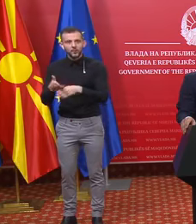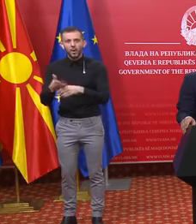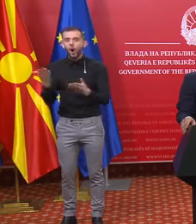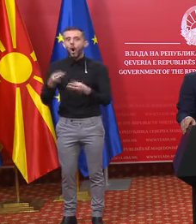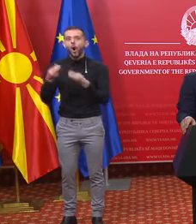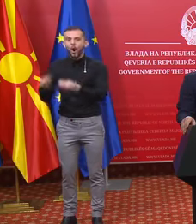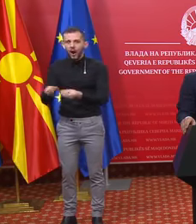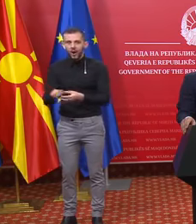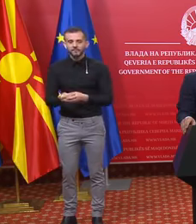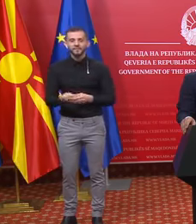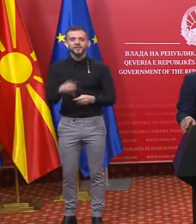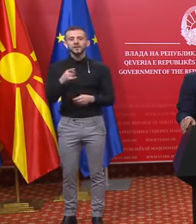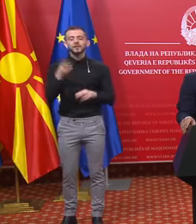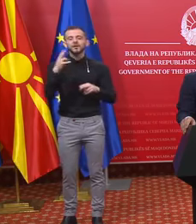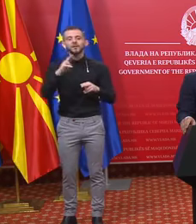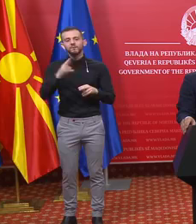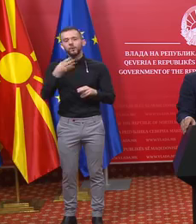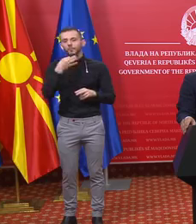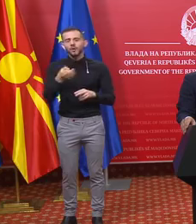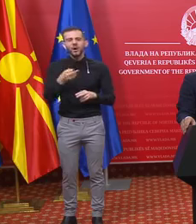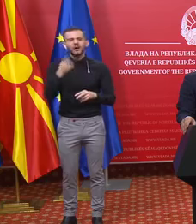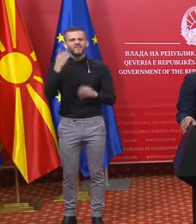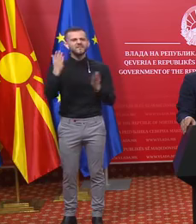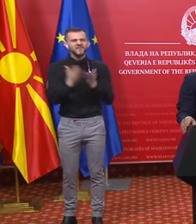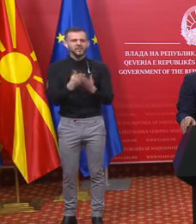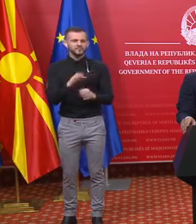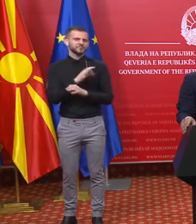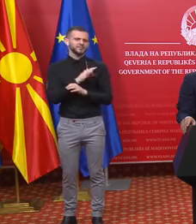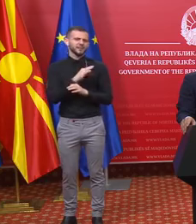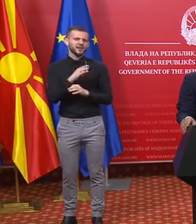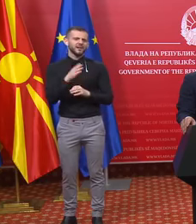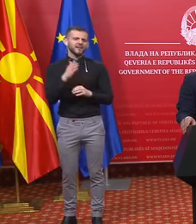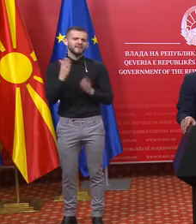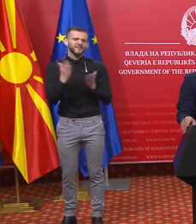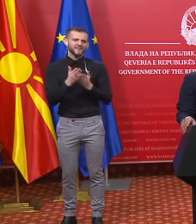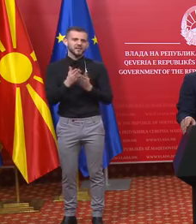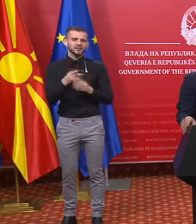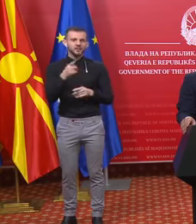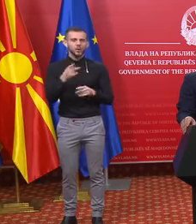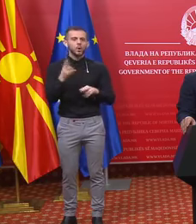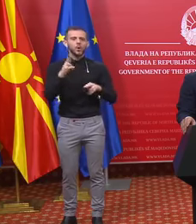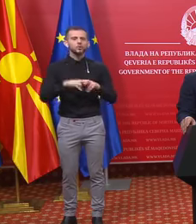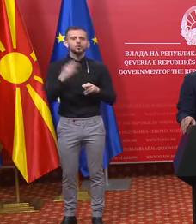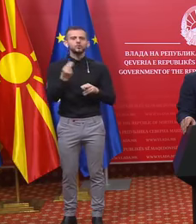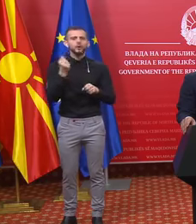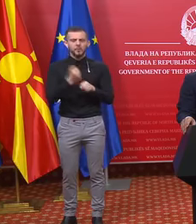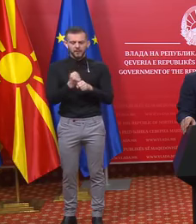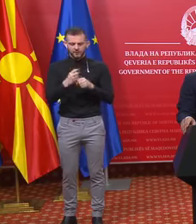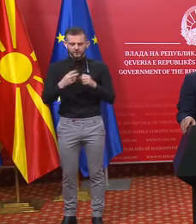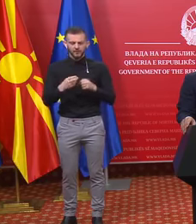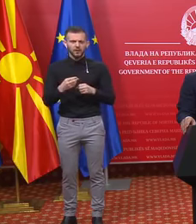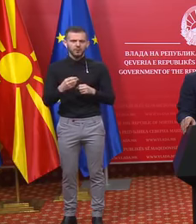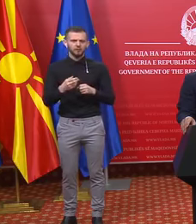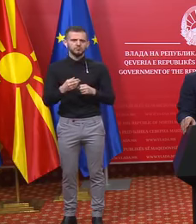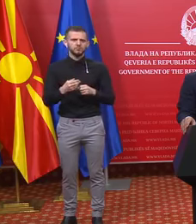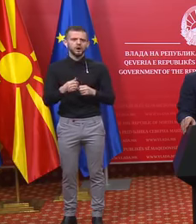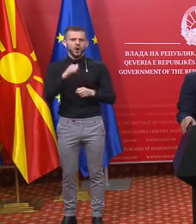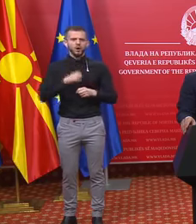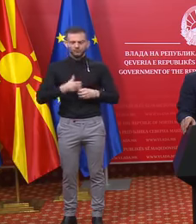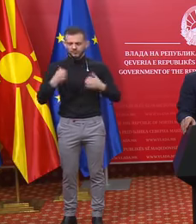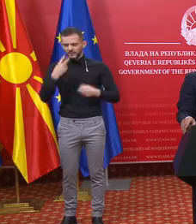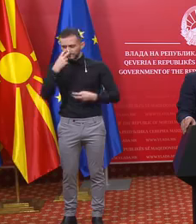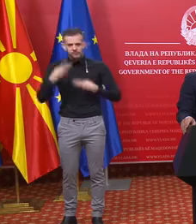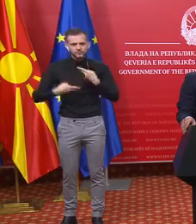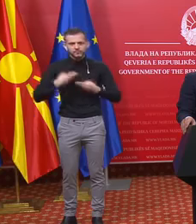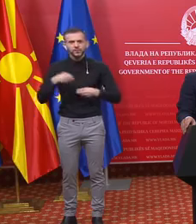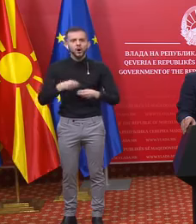одлучено починатата жена во Велес, на починатата жена во Велес да и се направи обдукција? Дали на сите кои што